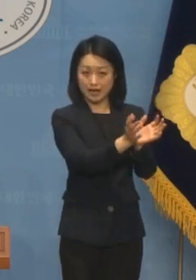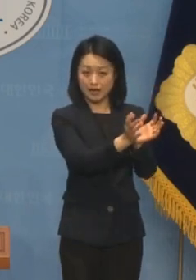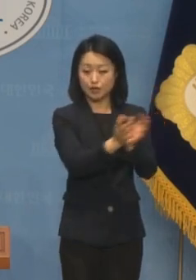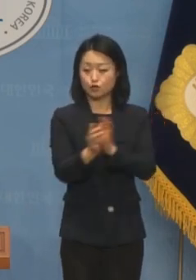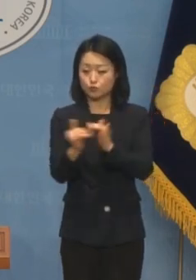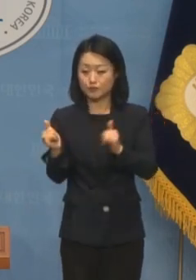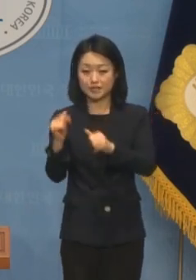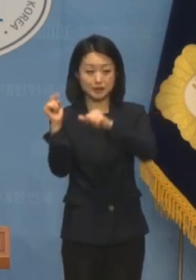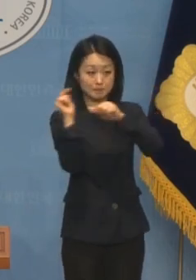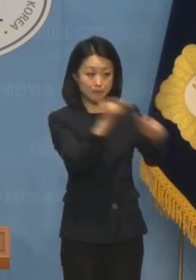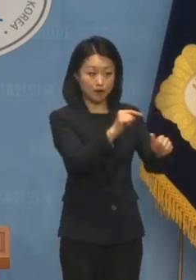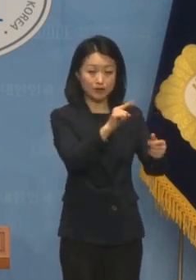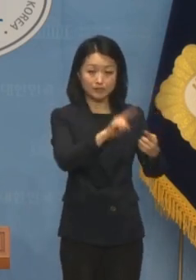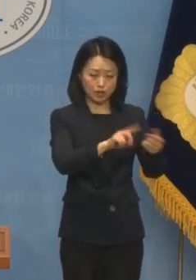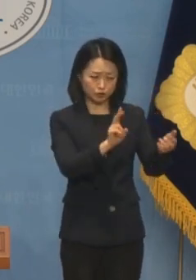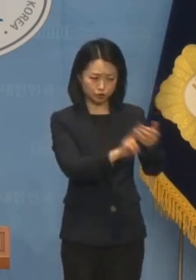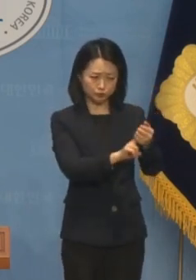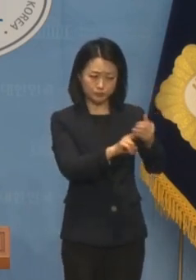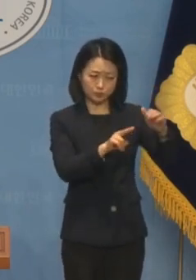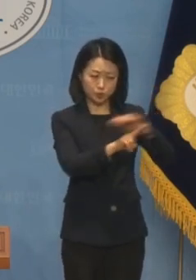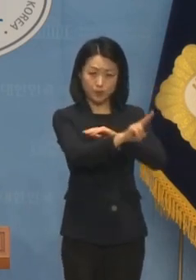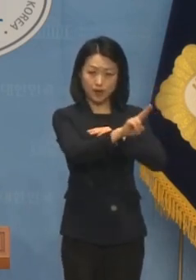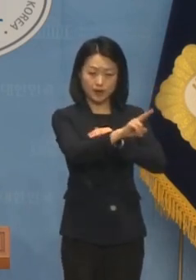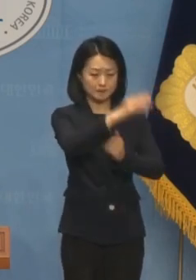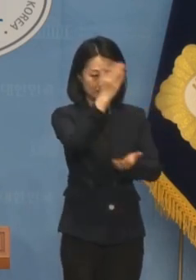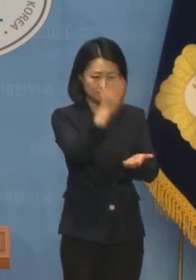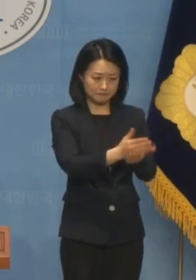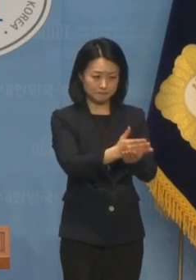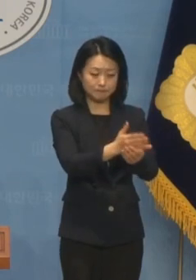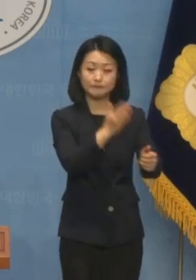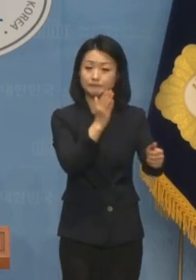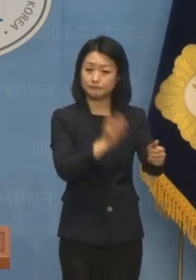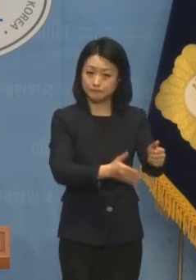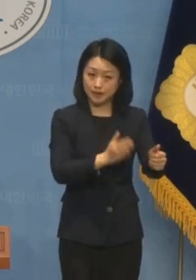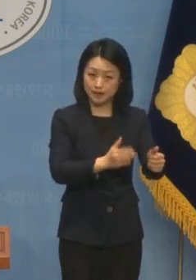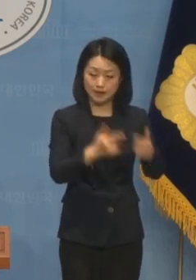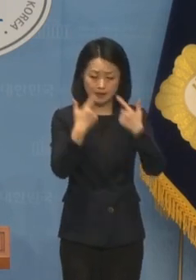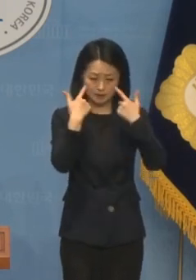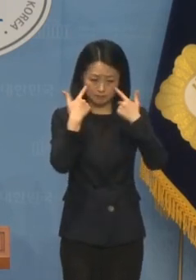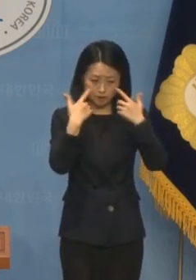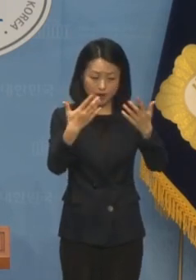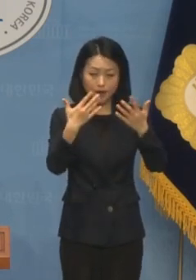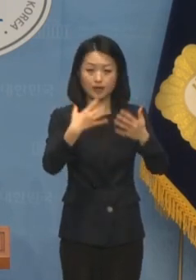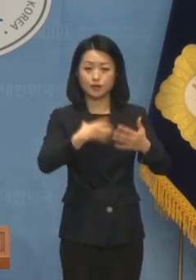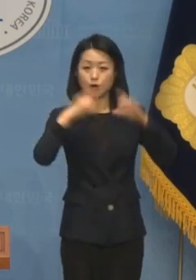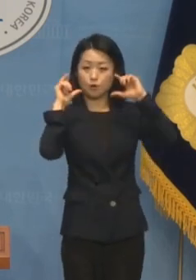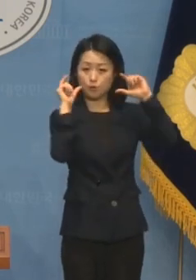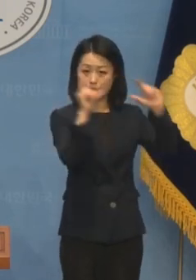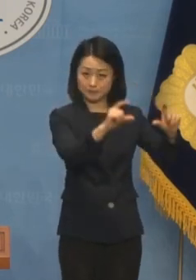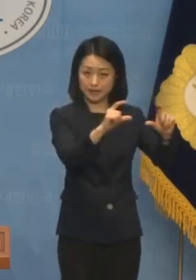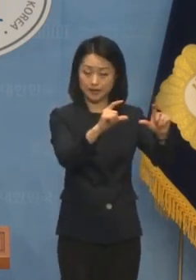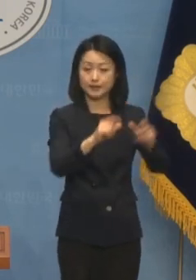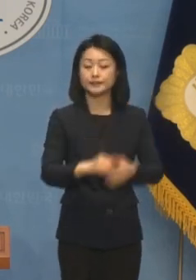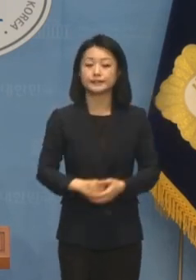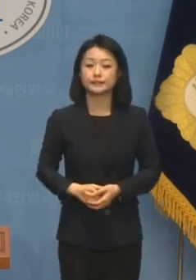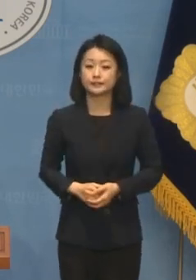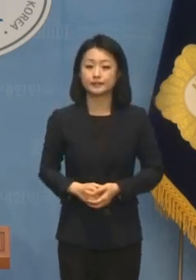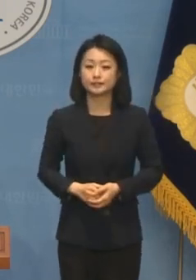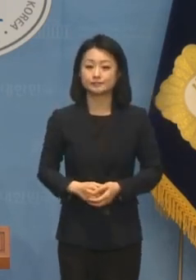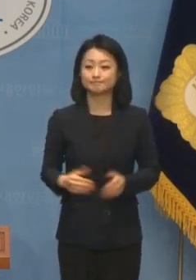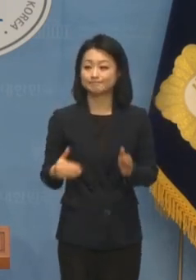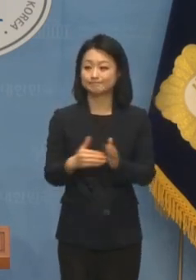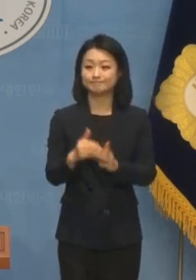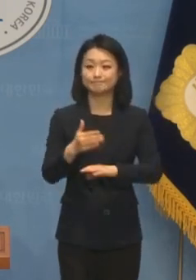명령으로부터 숨거나 도망칠 곳은 이제 없음을 분명히 경고합니다.